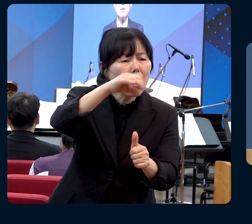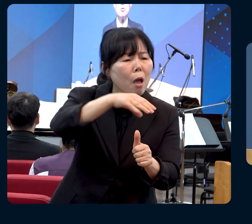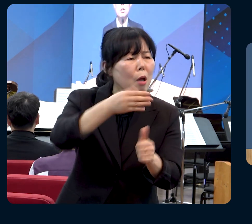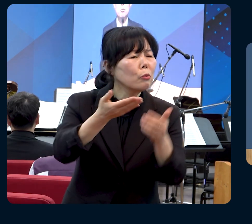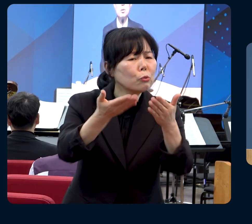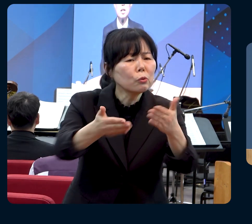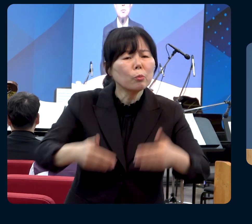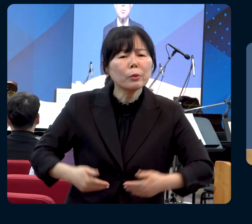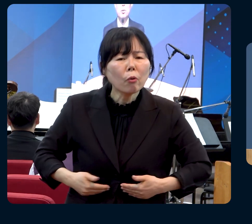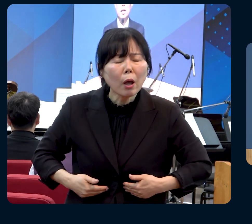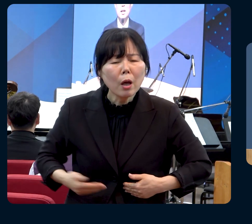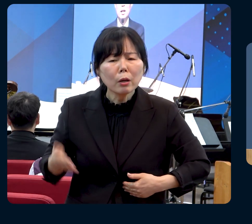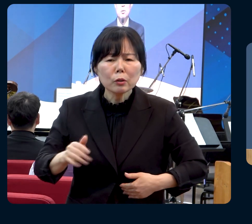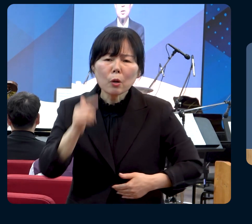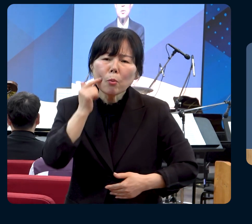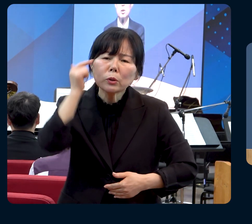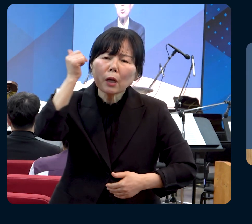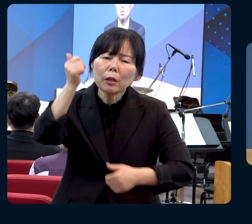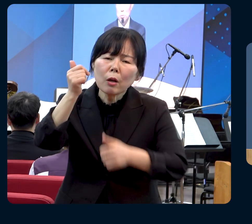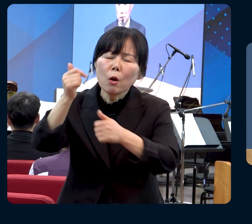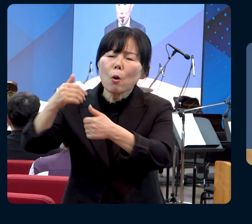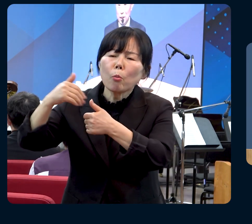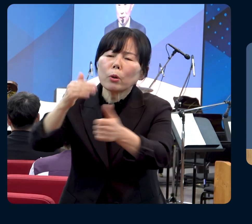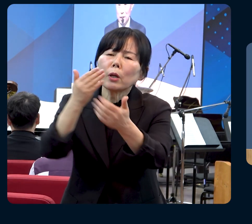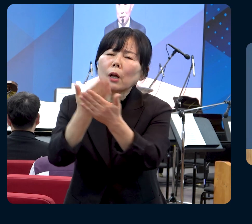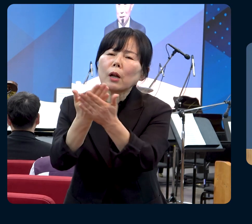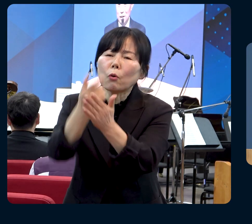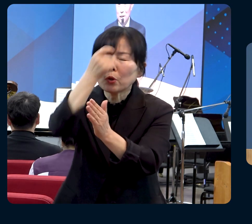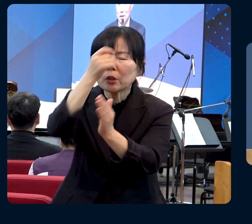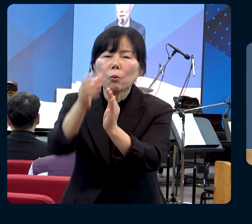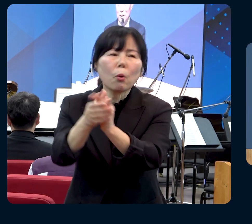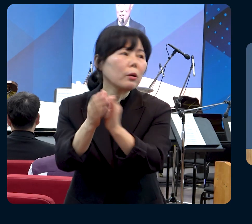그것을 해주실 목사님을 보내달라고 지금 기도 중입니다.